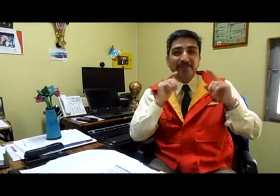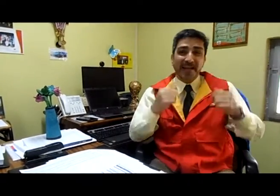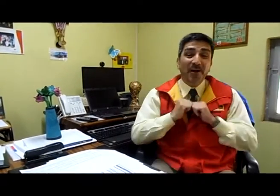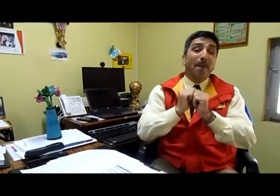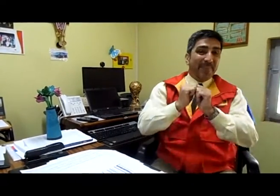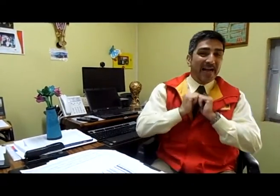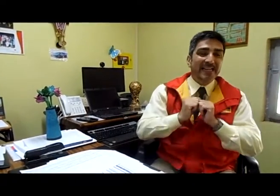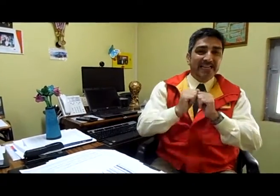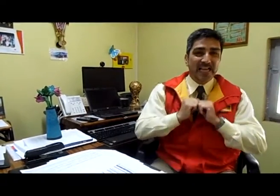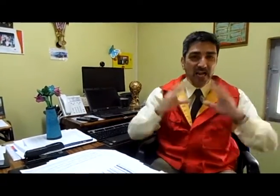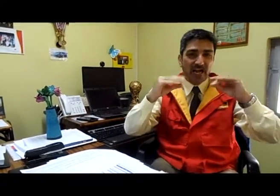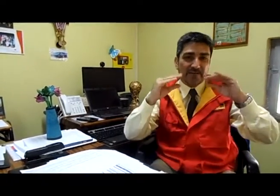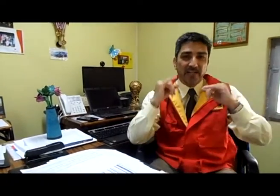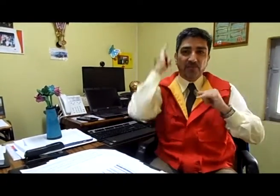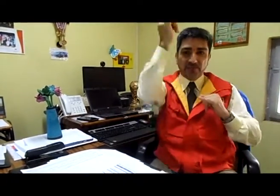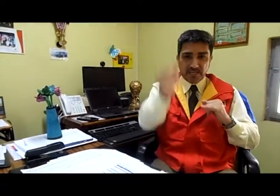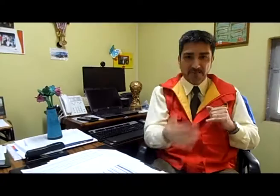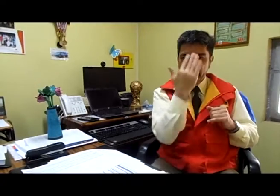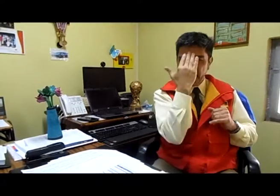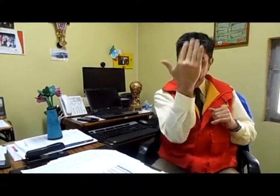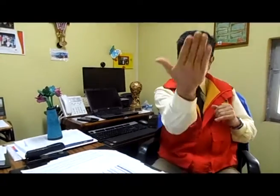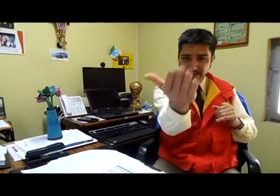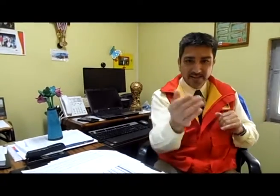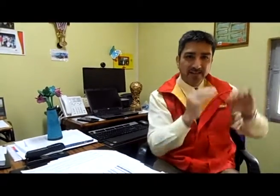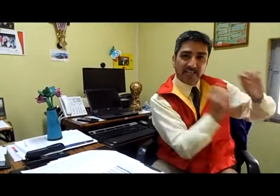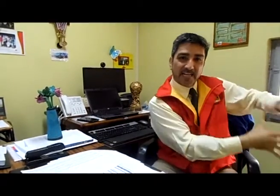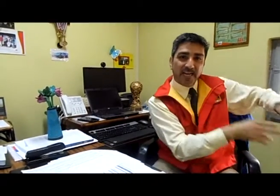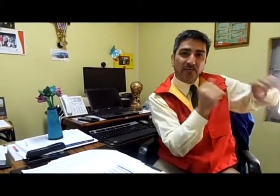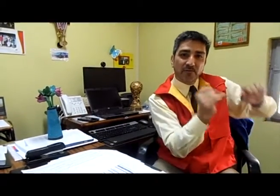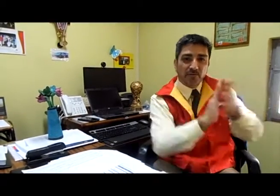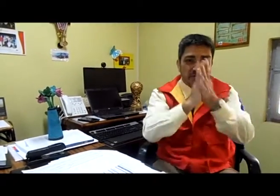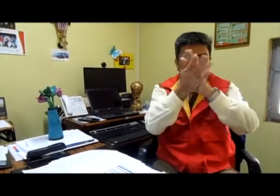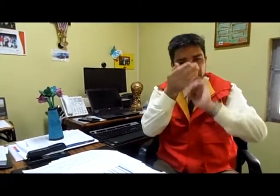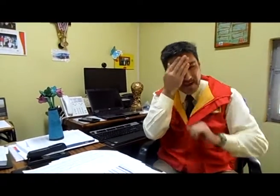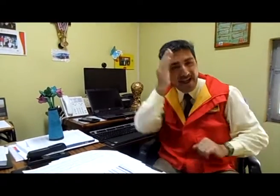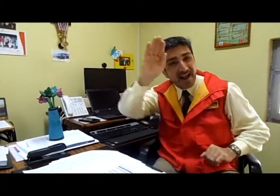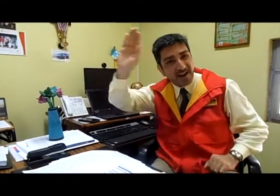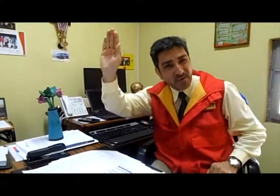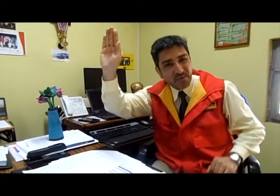me acompañe, hablando siempre de frente, tirando todo lo malo.